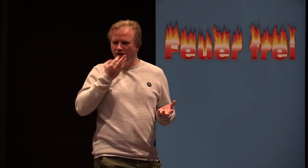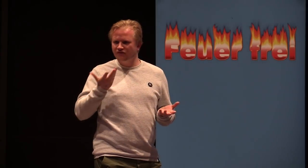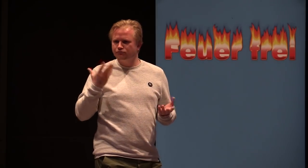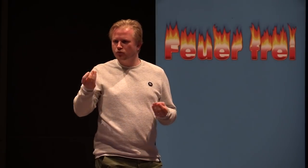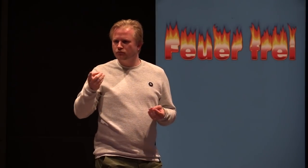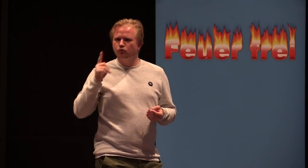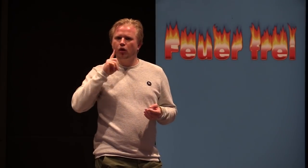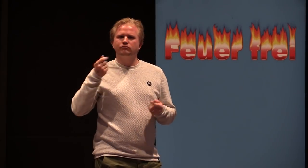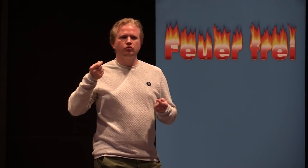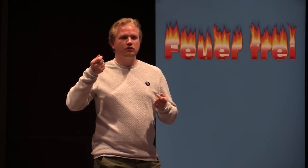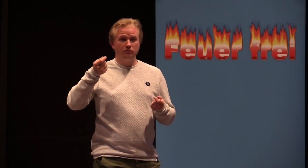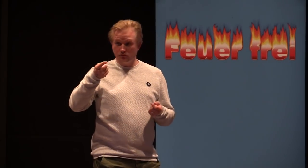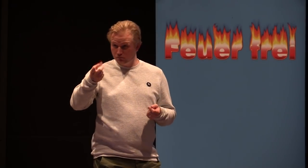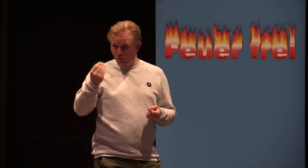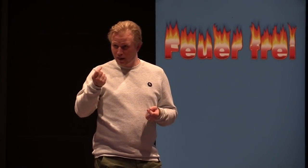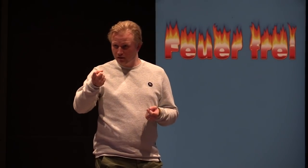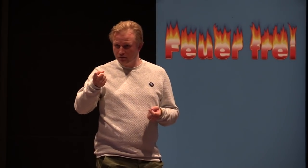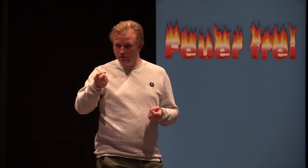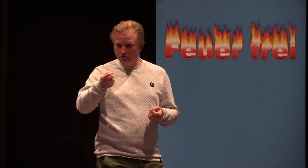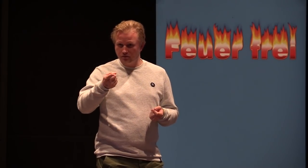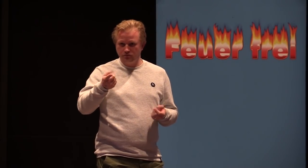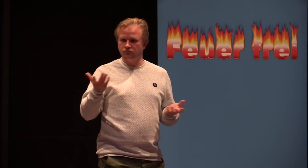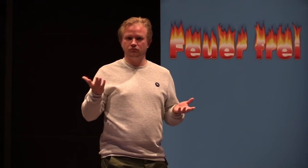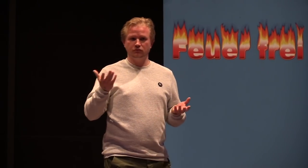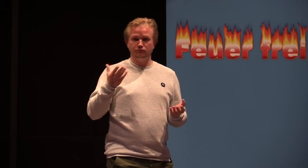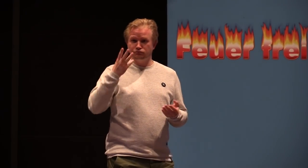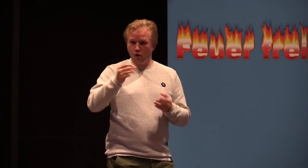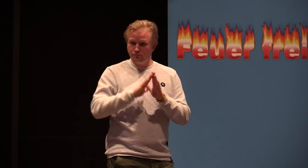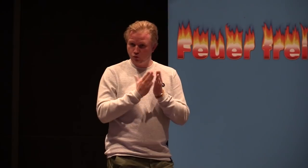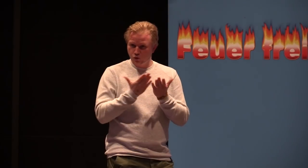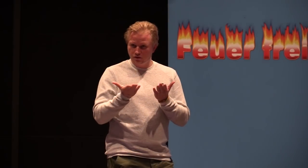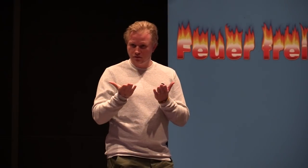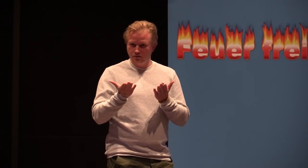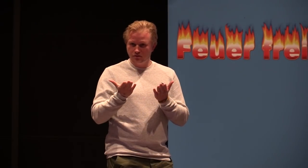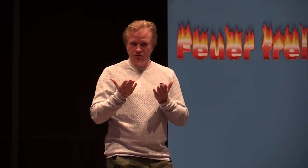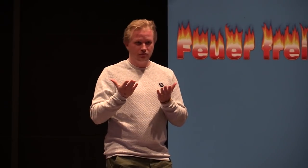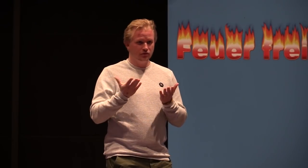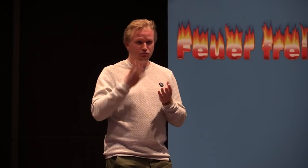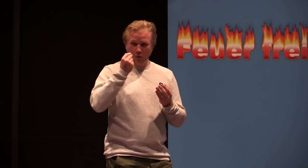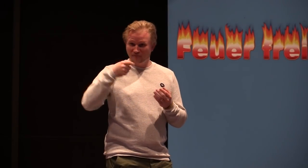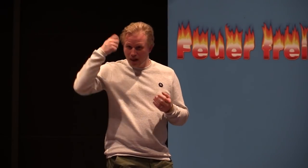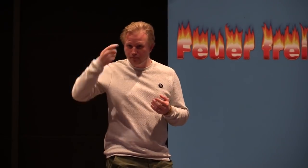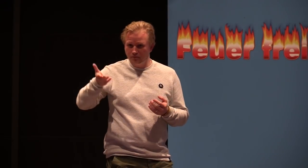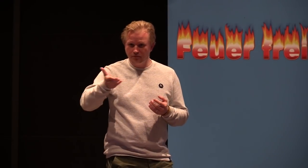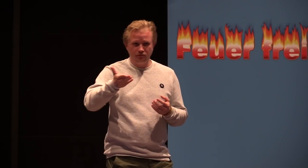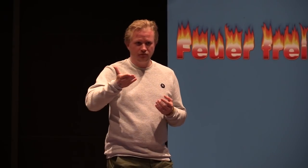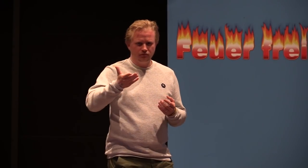ich mich dann frage, was bekommt man dafür zurück? Also bekommt hier irgendeiner